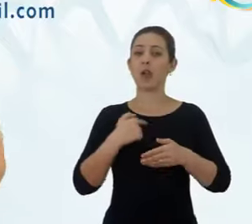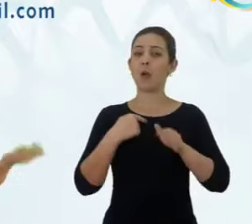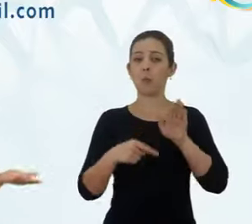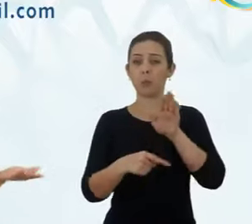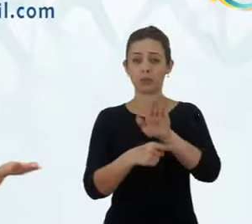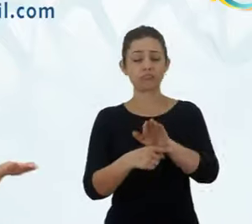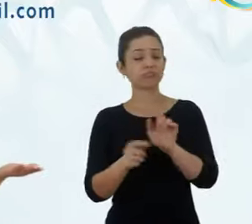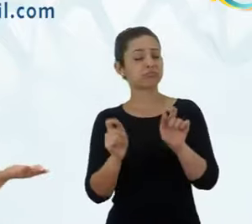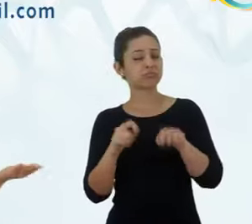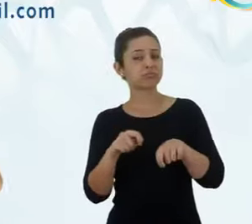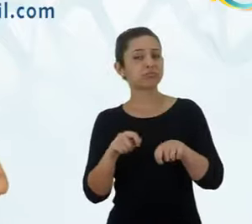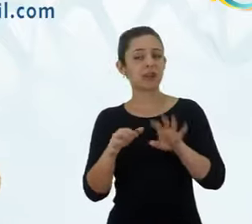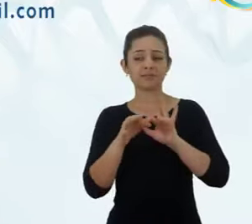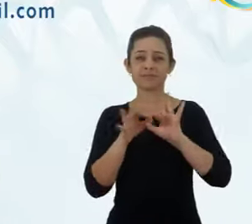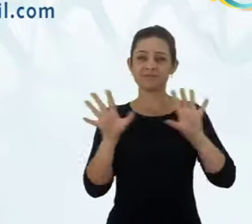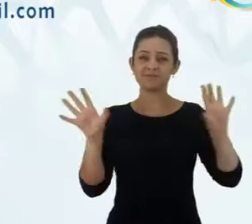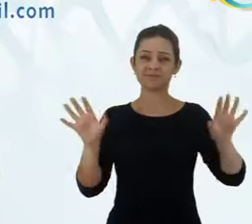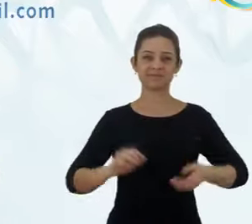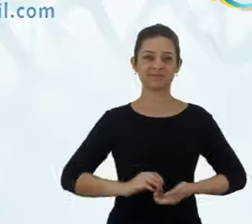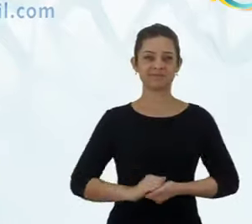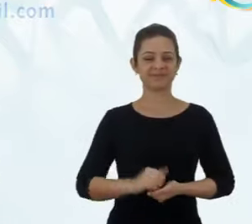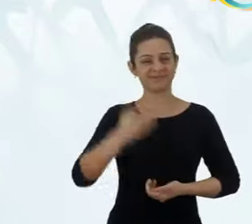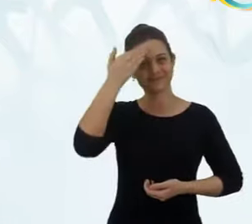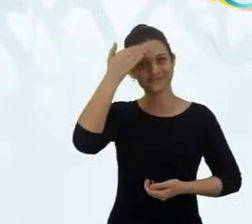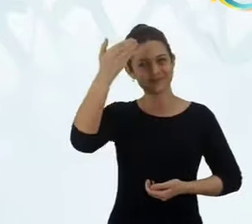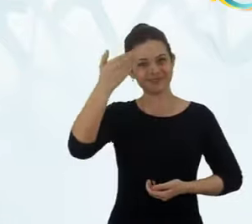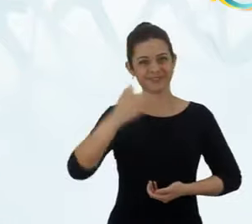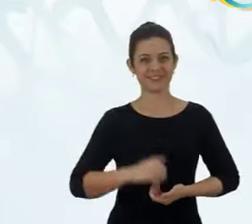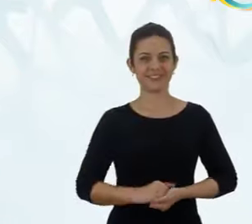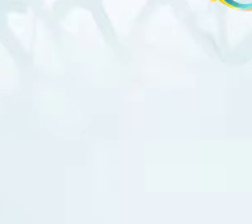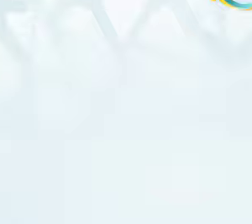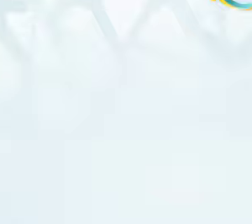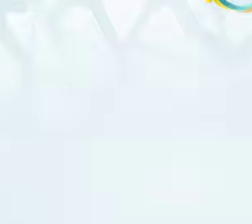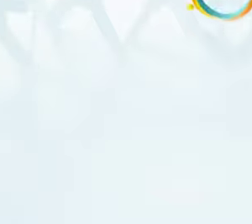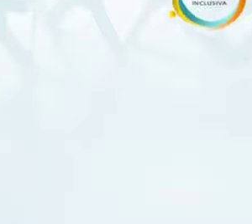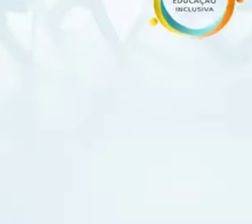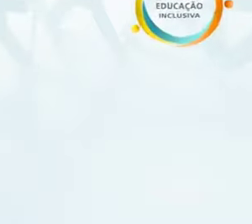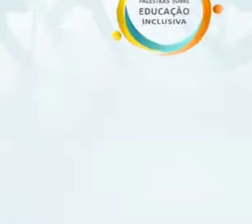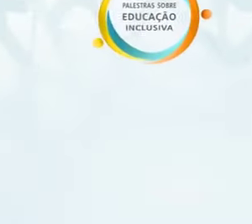e no que eu puder estar ajudando, estarei por aqui. Obrigada.